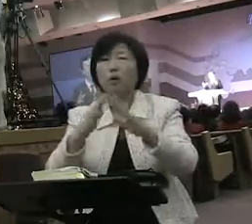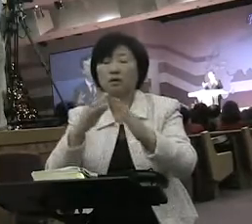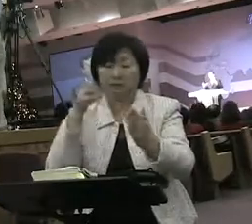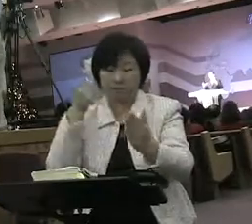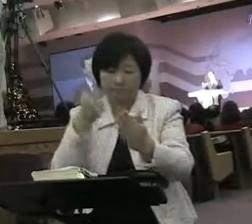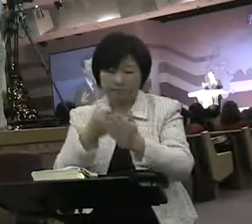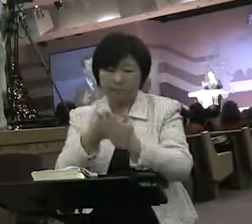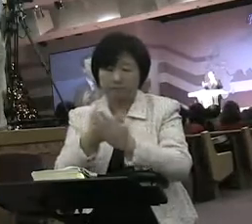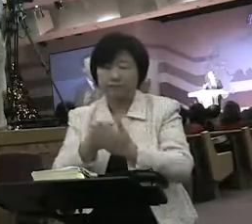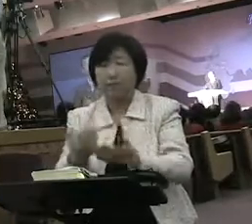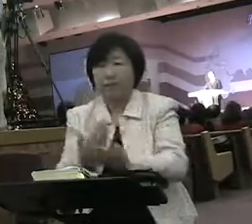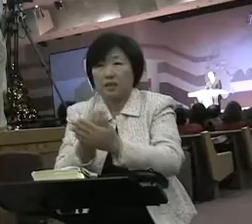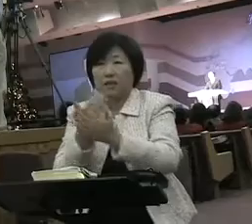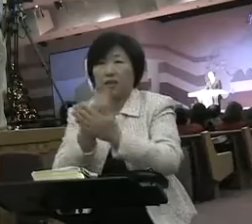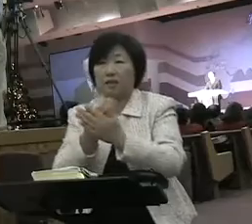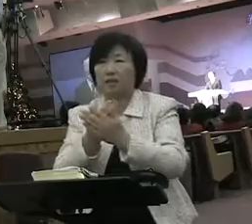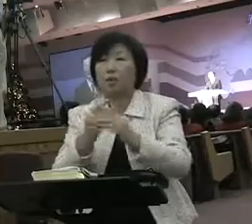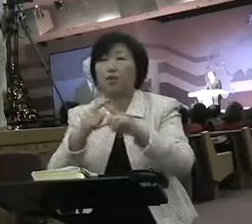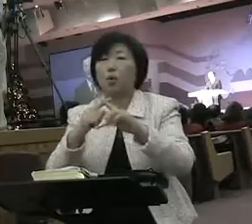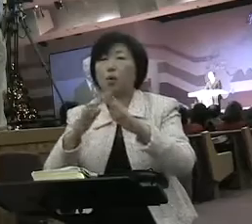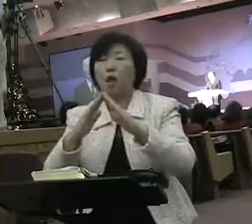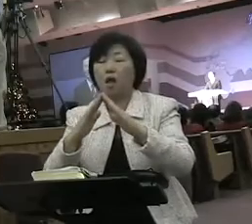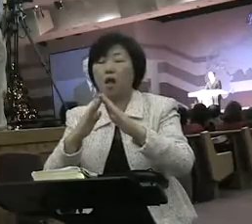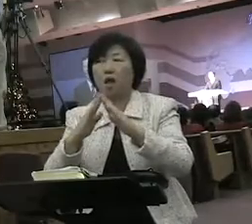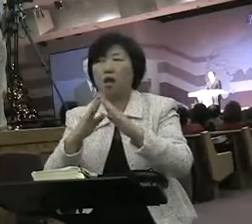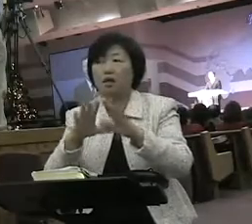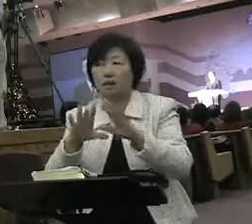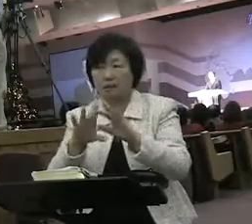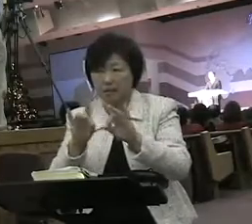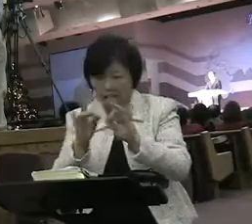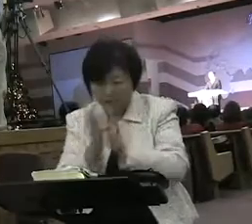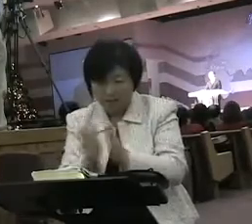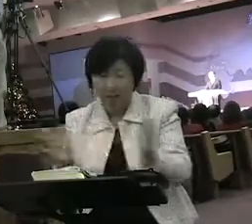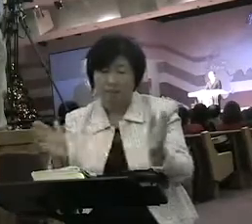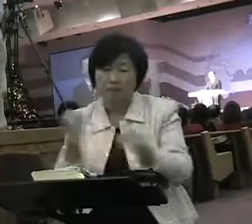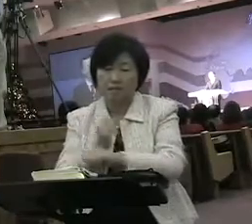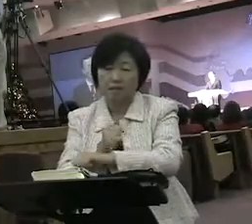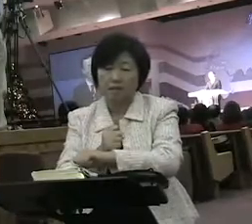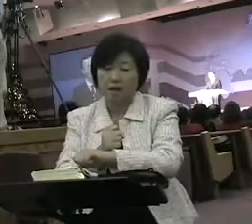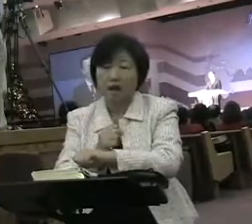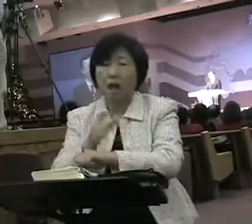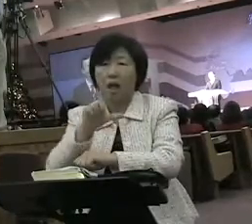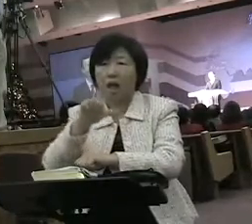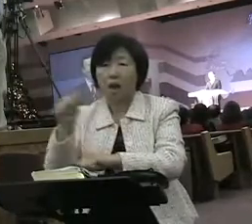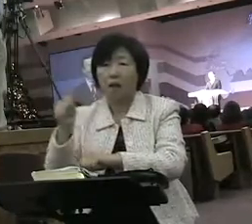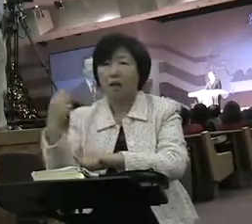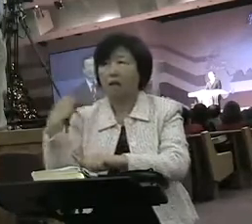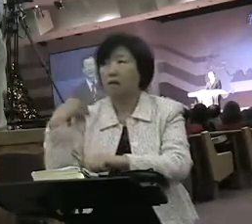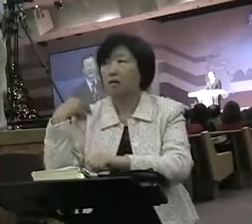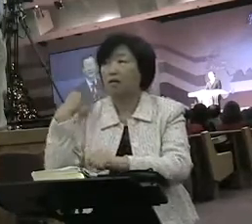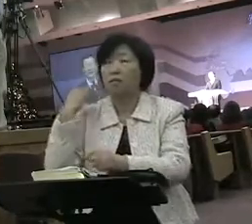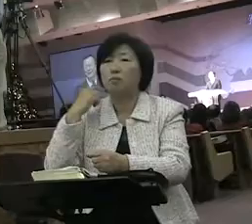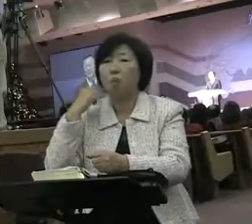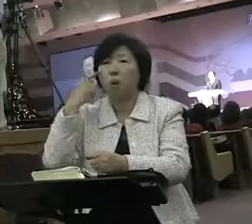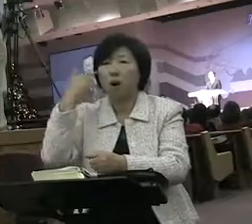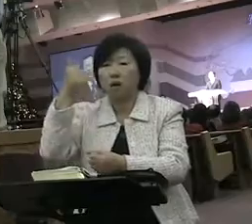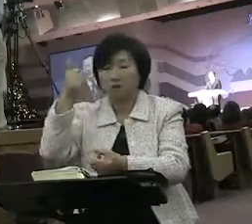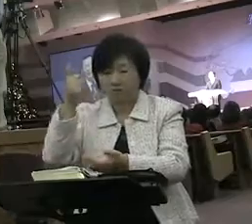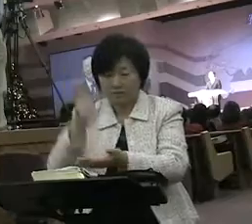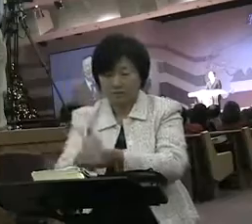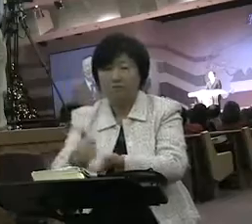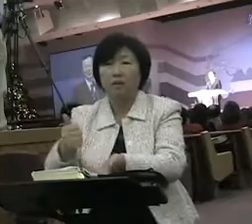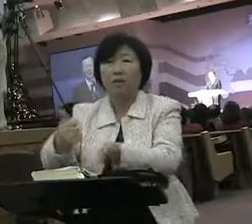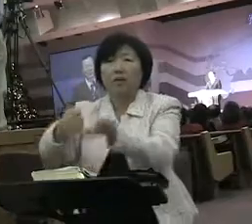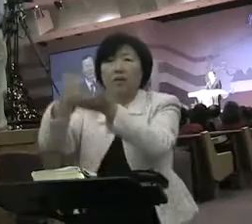하고 개척교회를 런칭하는데 이 첫 LA 사랑의 교회 담임 목사님으로 섬기시게 됩니다.